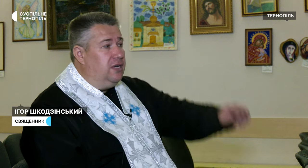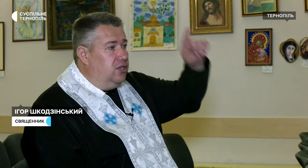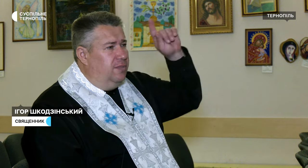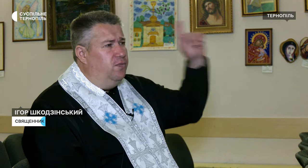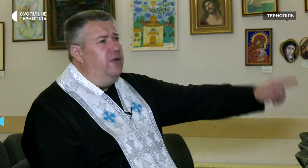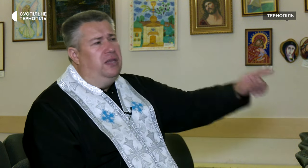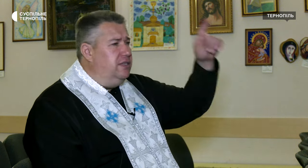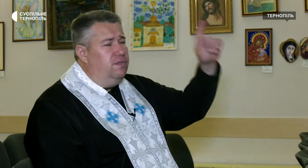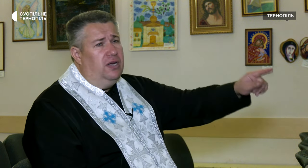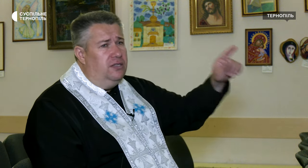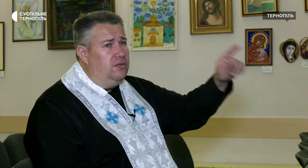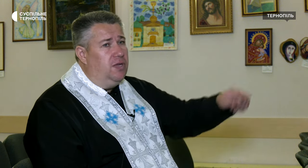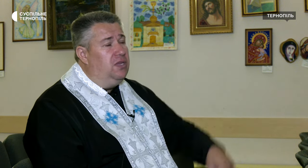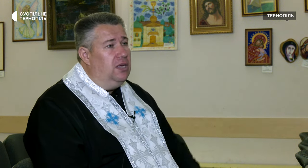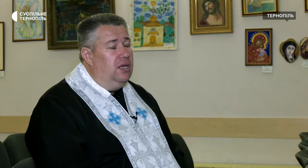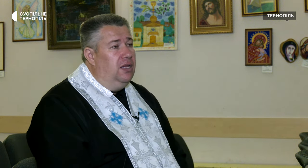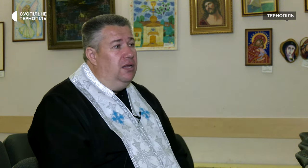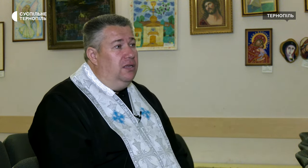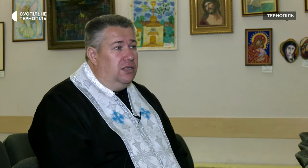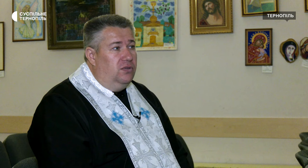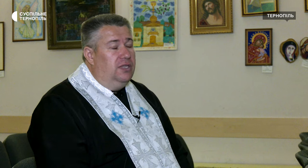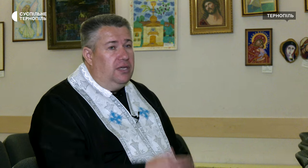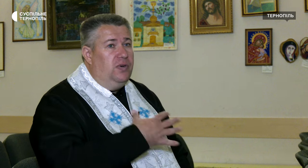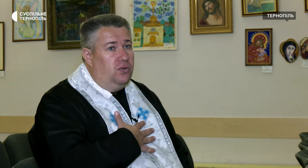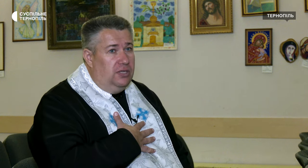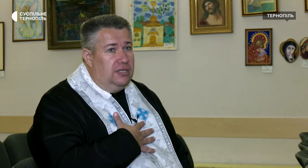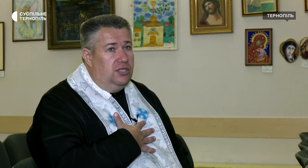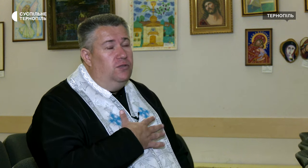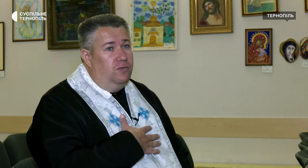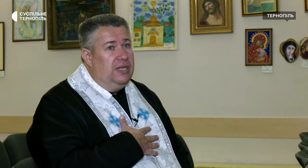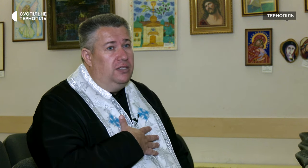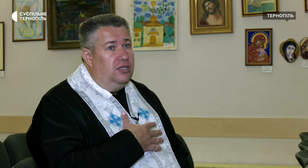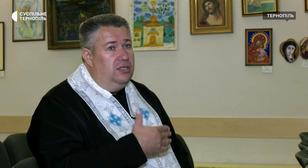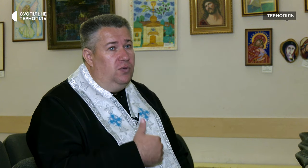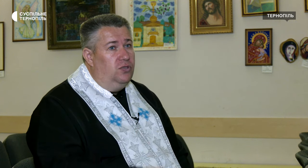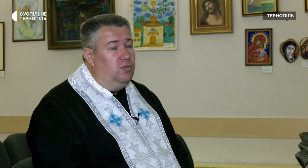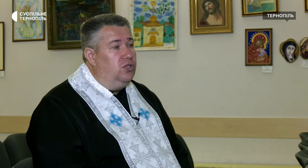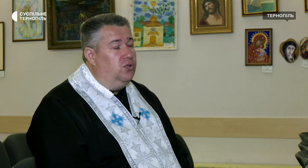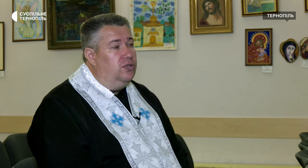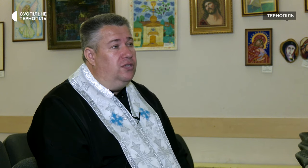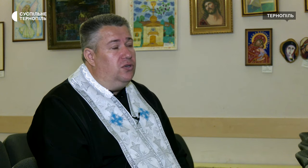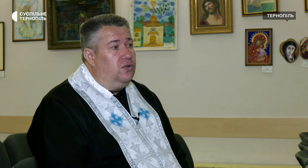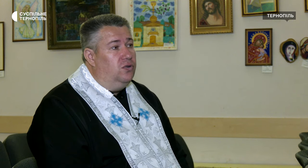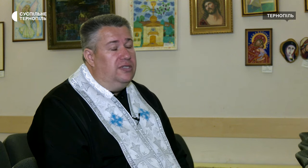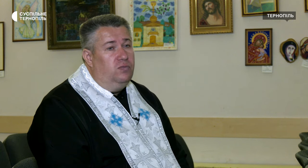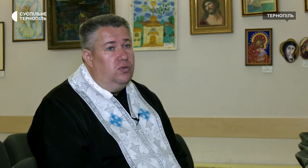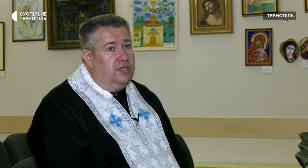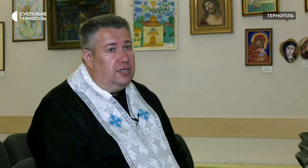скажеш, ти повинен займатися слухом. Ні, ця людина як приходить, це чи в мене через сім'ю, чи може хтось, кого це було